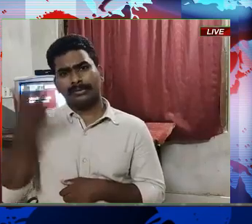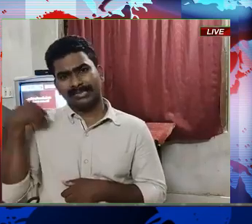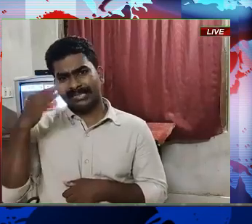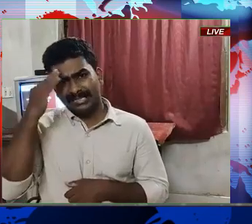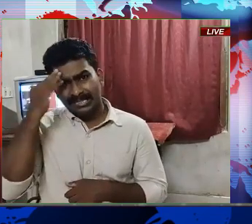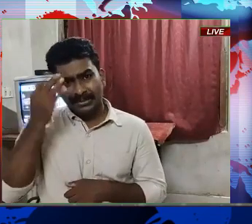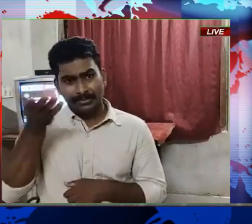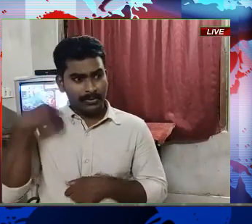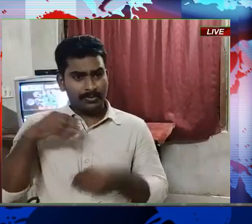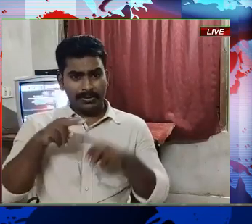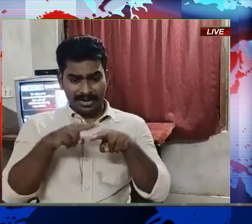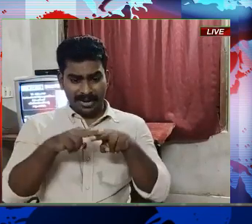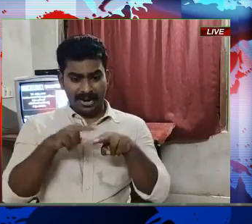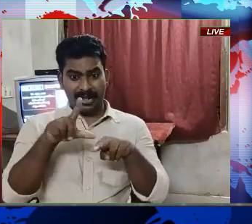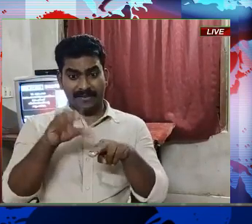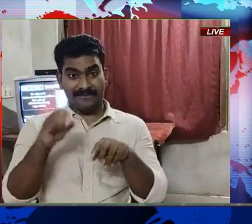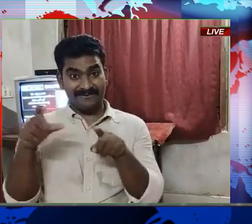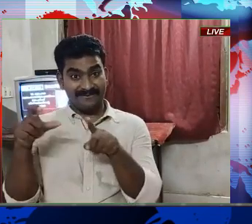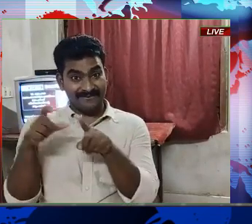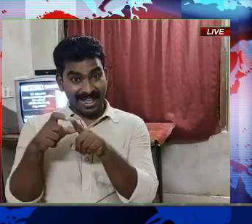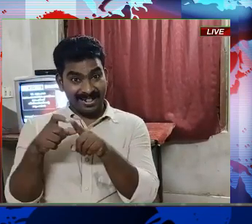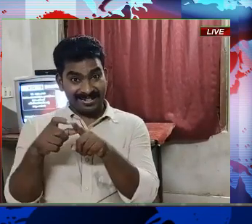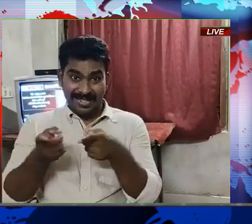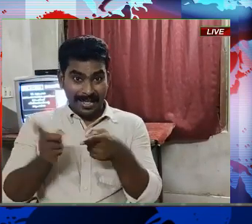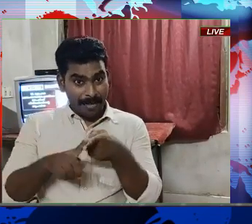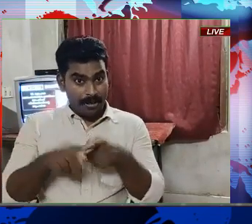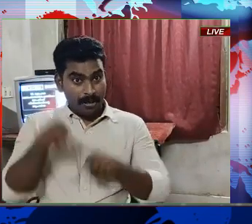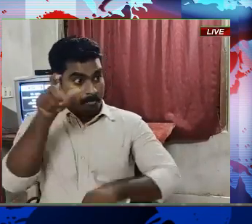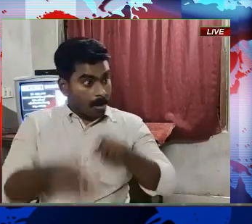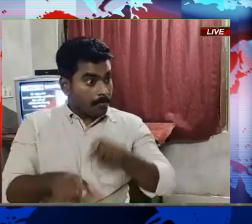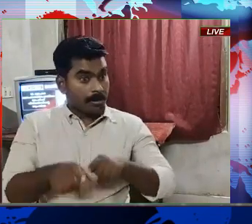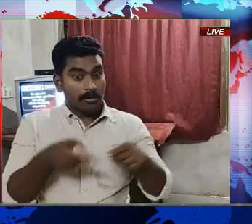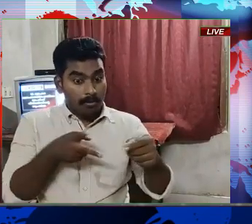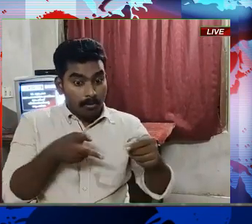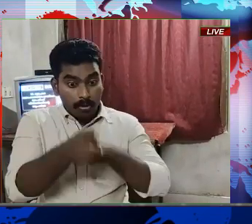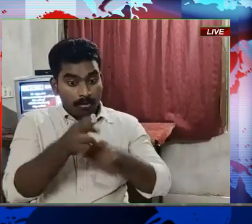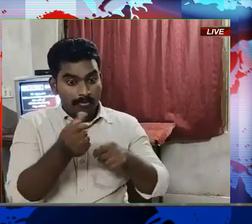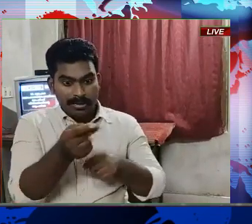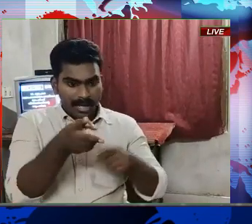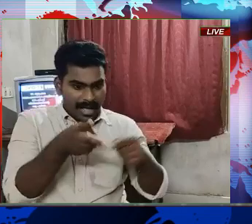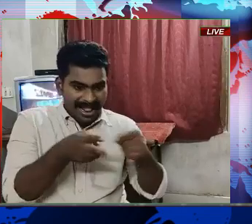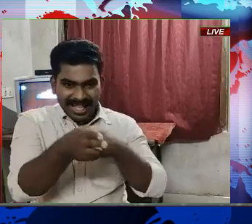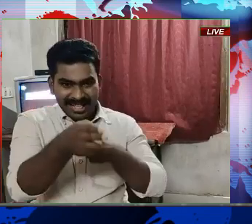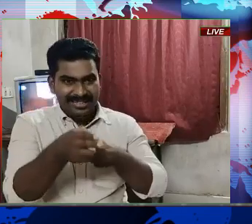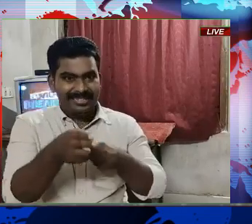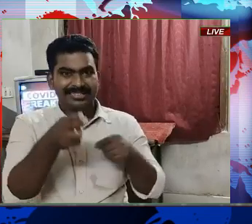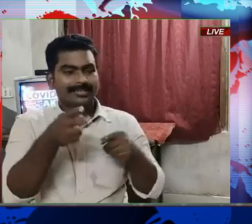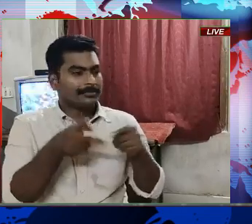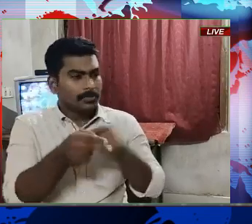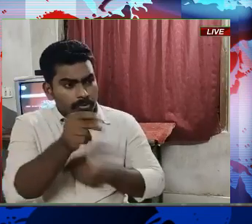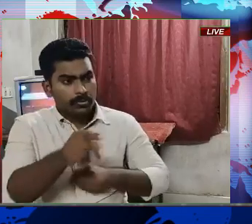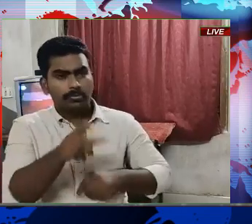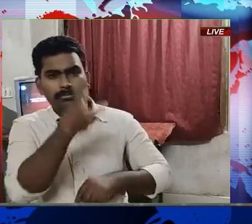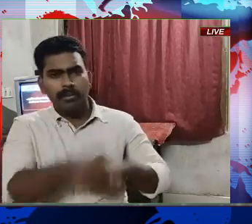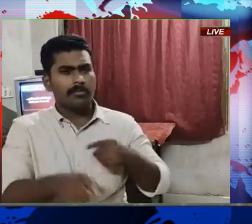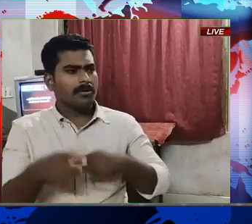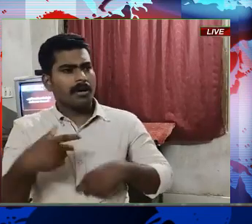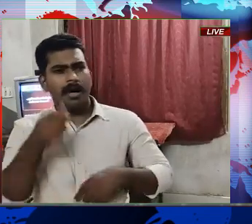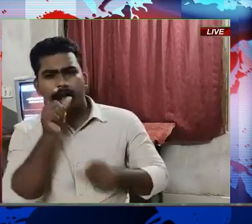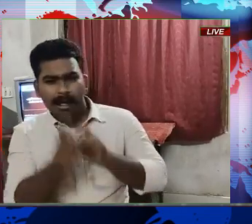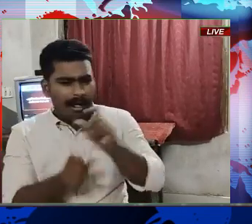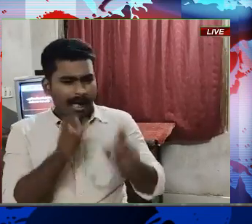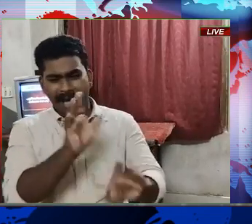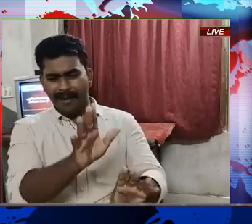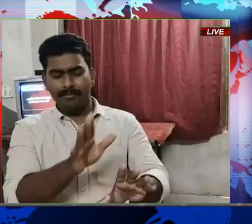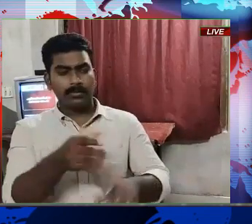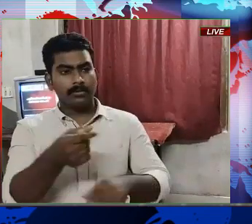അതിൻ്റെ ദുരിതാശ്വാസ പ്രവർത്തനങ്ങൾക്ക് വേണ്ടി ഉപയോഗിക്കുന്ന നിലയാണ് എടുത്തിട്ടുള്ളത്. ആ തരത്തിലായിരുന്നു അത്. ഇത് കോവിഡിൻ്റെ രീതിയിൽ തന്നെയാണ്